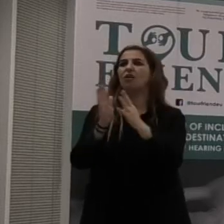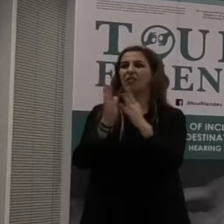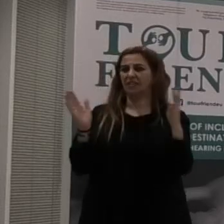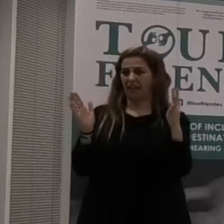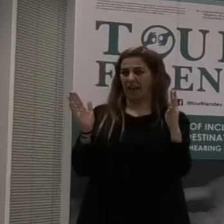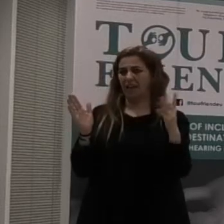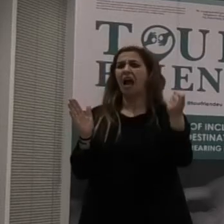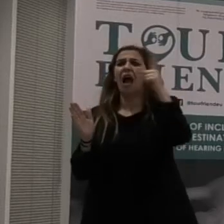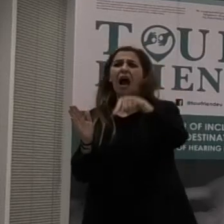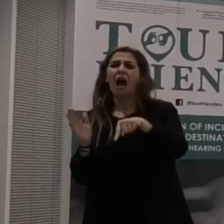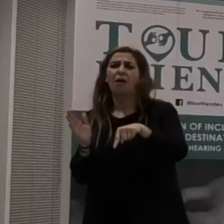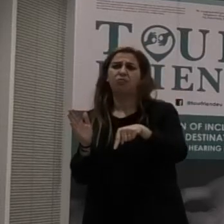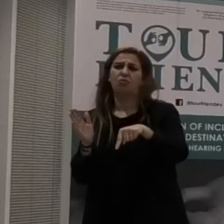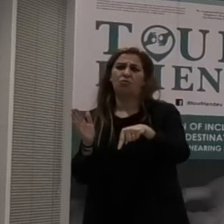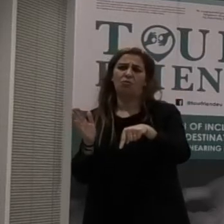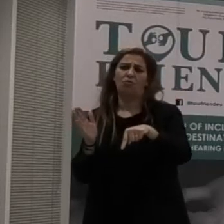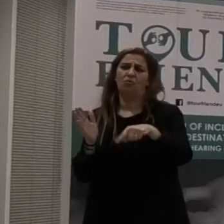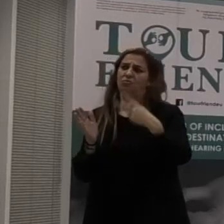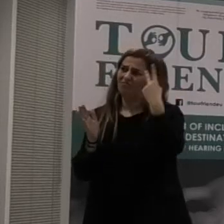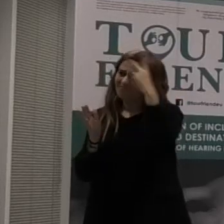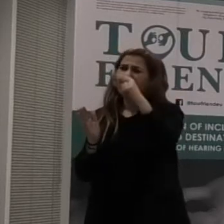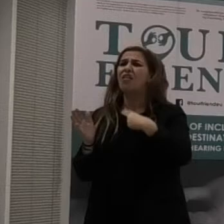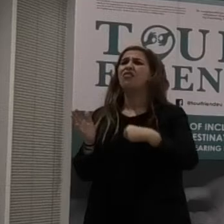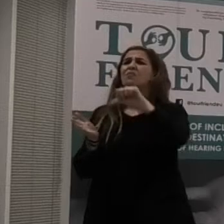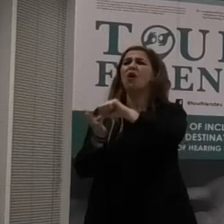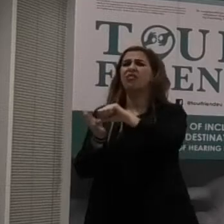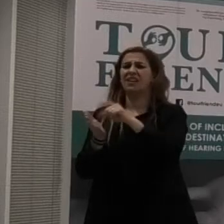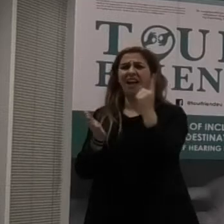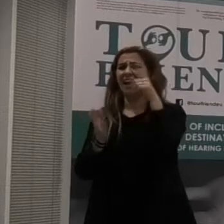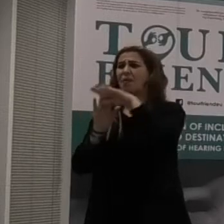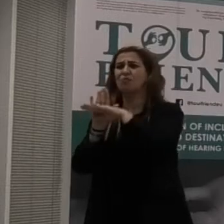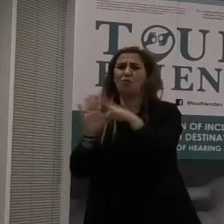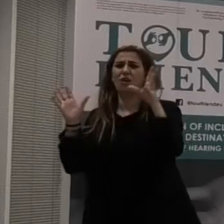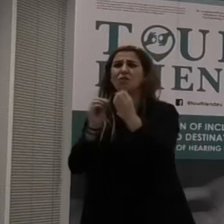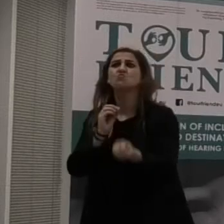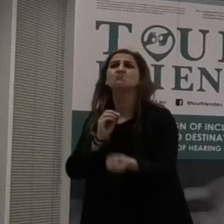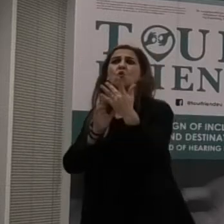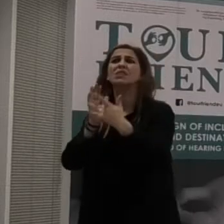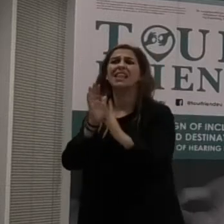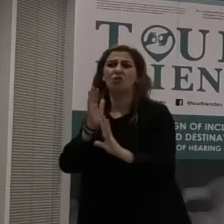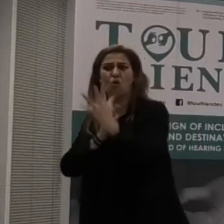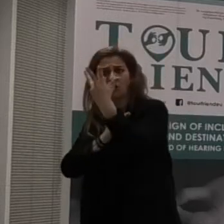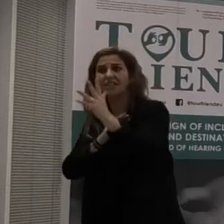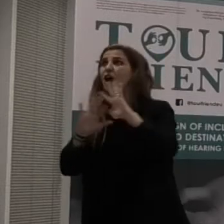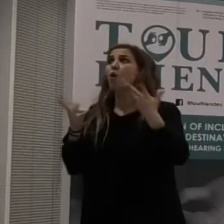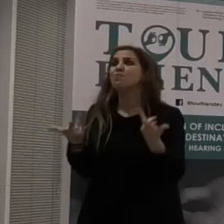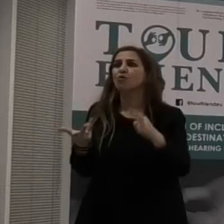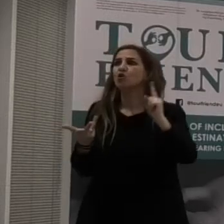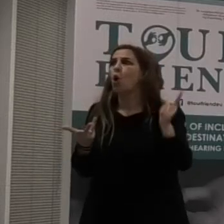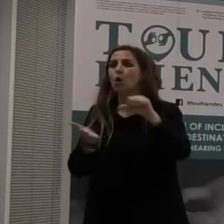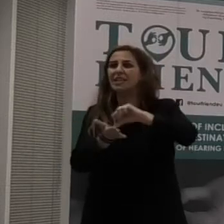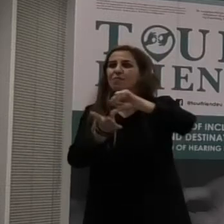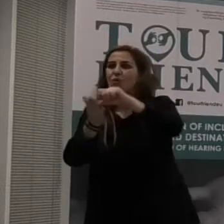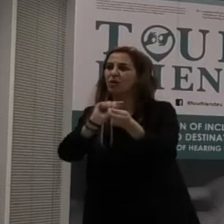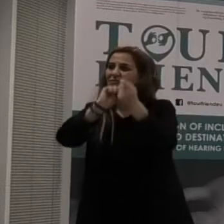Digital Lab, τον incubator του Δήμου Αθηναίων, σαν μια πρόταση για smart cities, νέες ψηφιακές λύσεις που